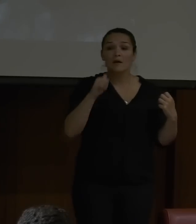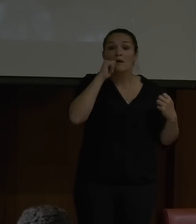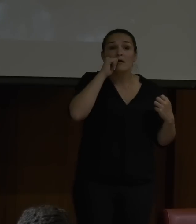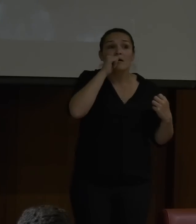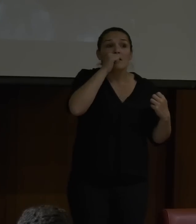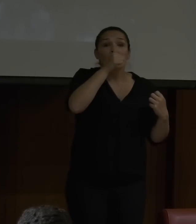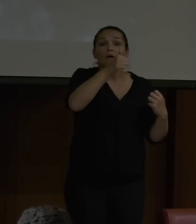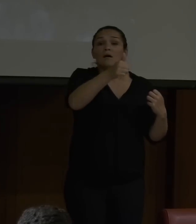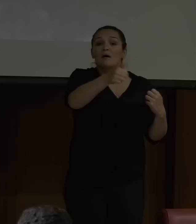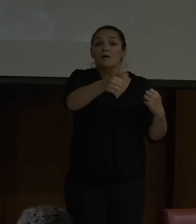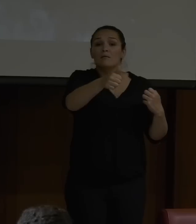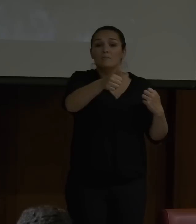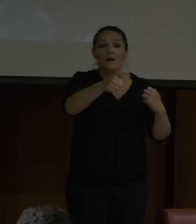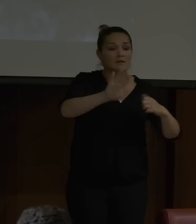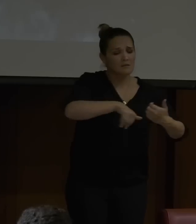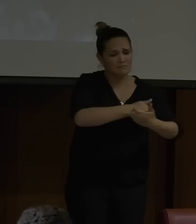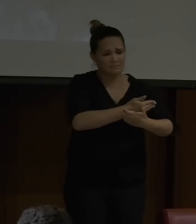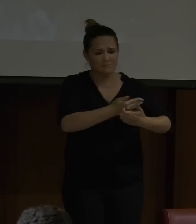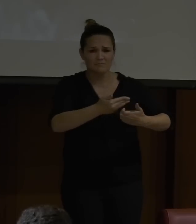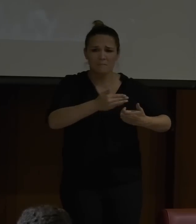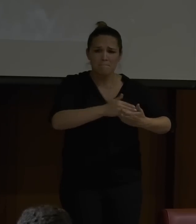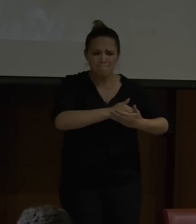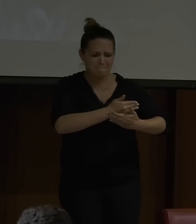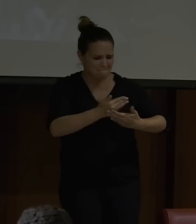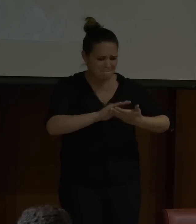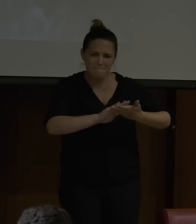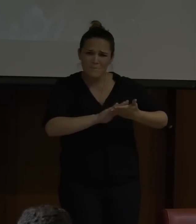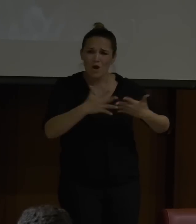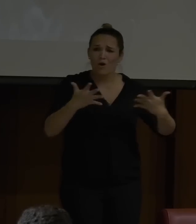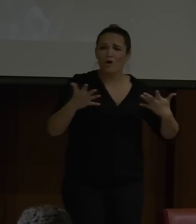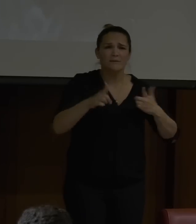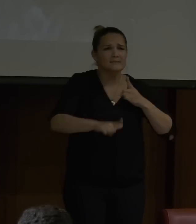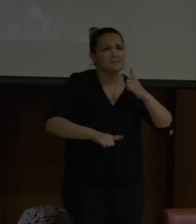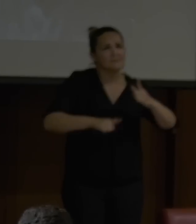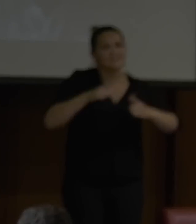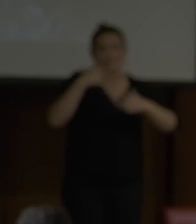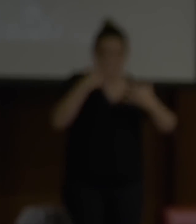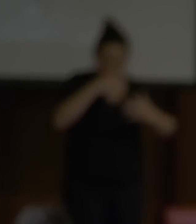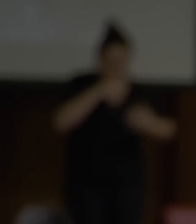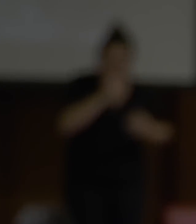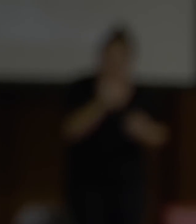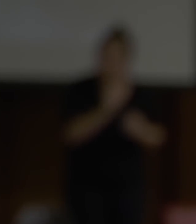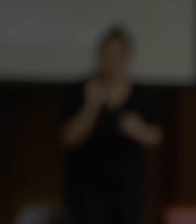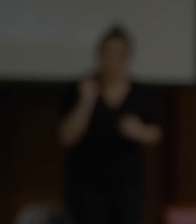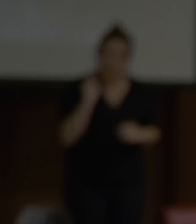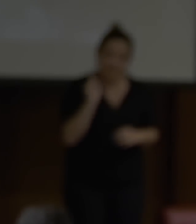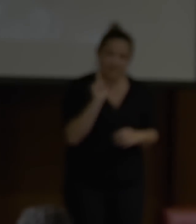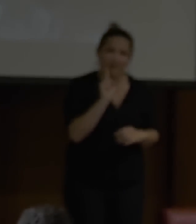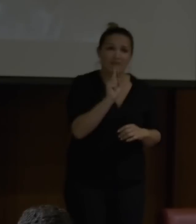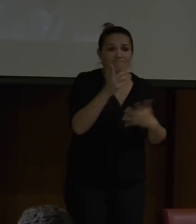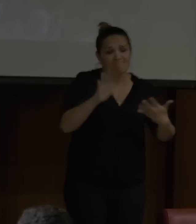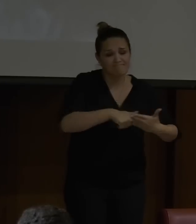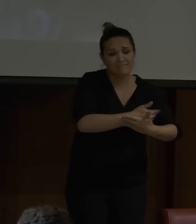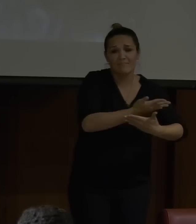Mañana no puedo arreglar un son, porque mi fe y mi valor no hayan vencido los años. Tan solo quedan versos